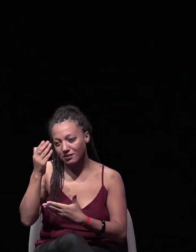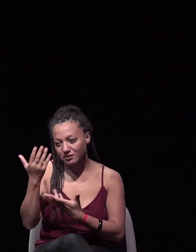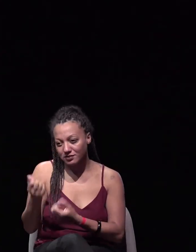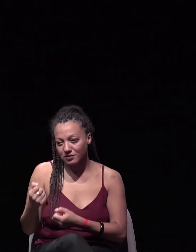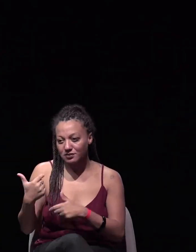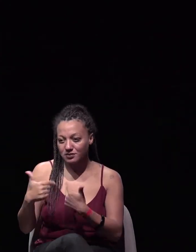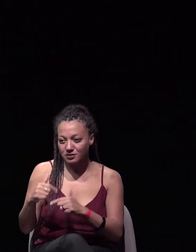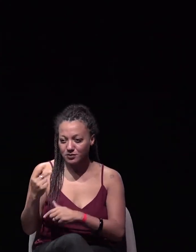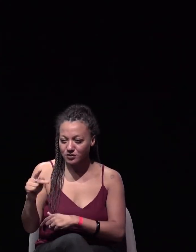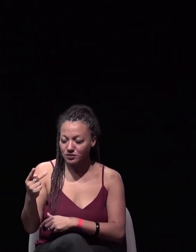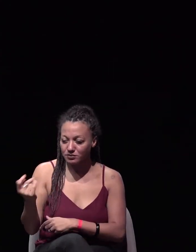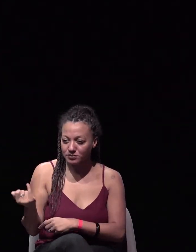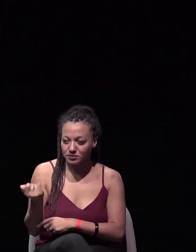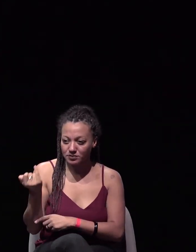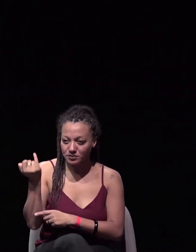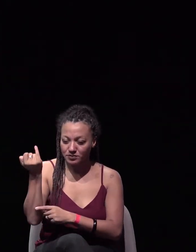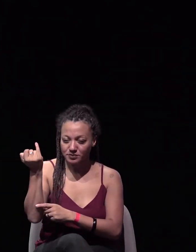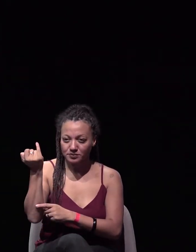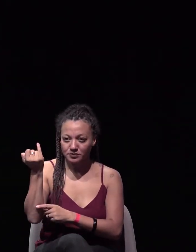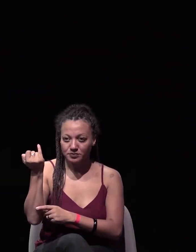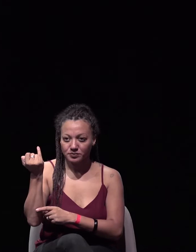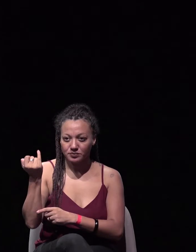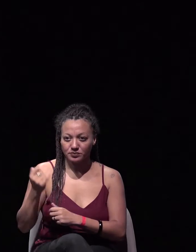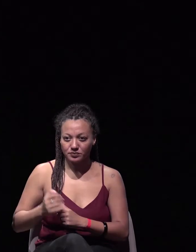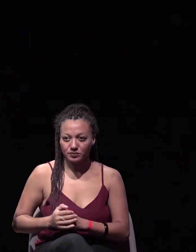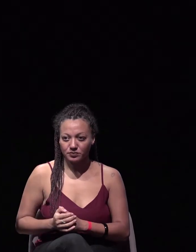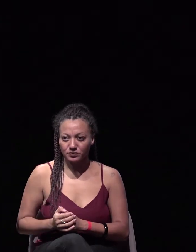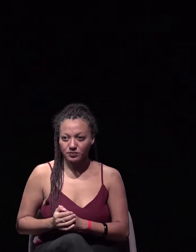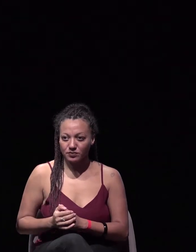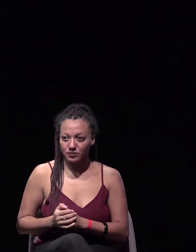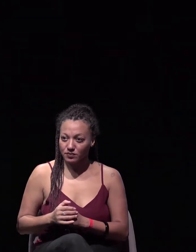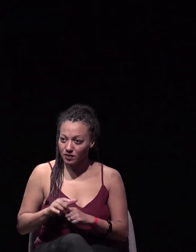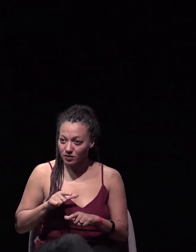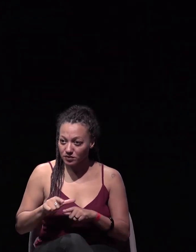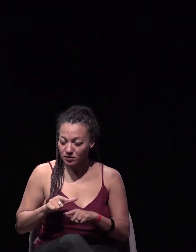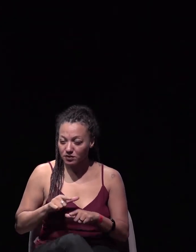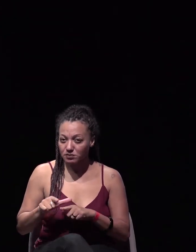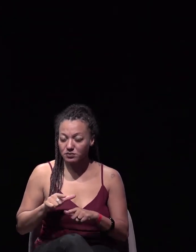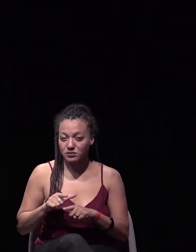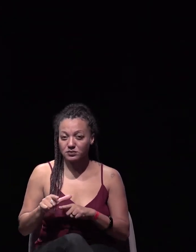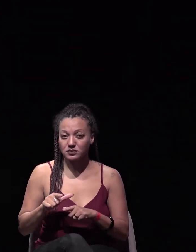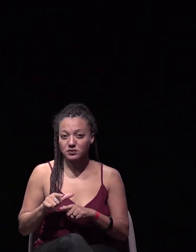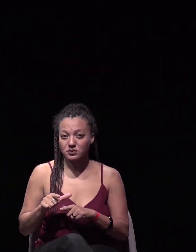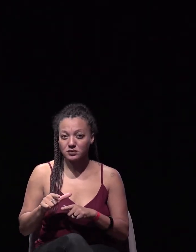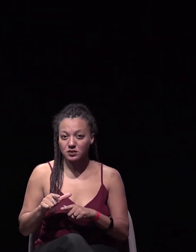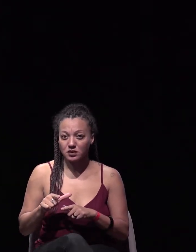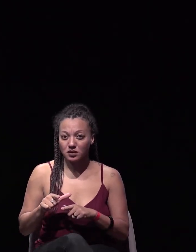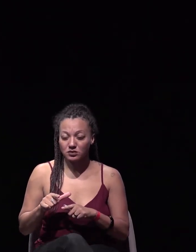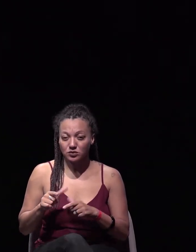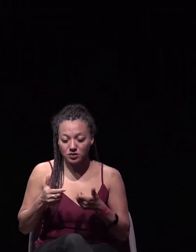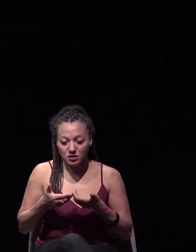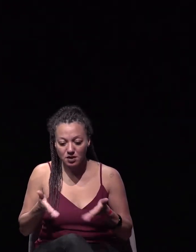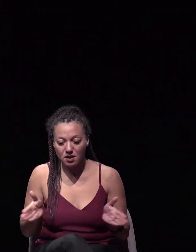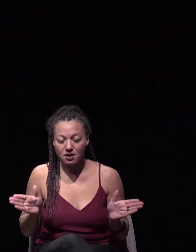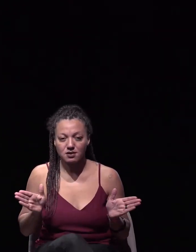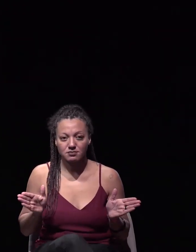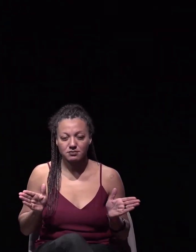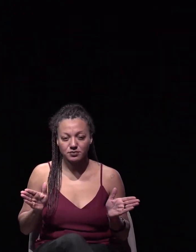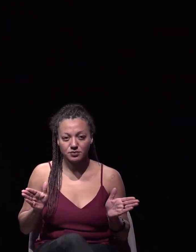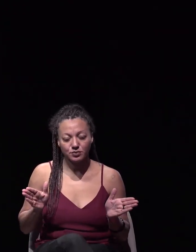O trabalho ele é muito importante e é o trabalho que também que tem aberto portas para a gente, né?